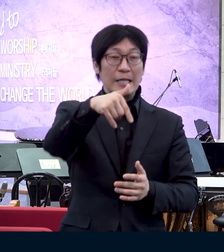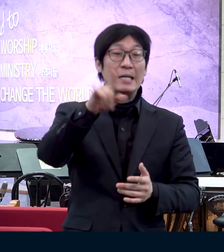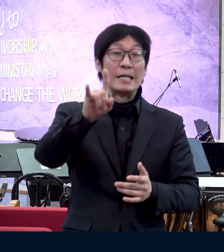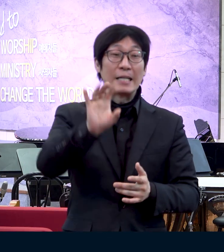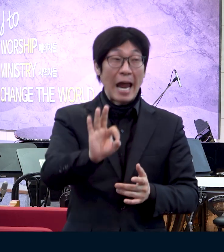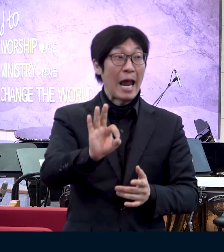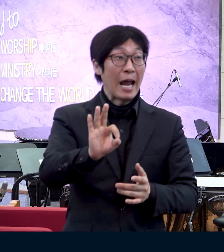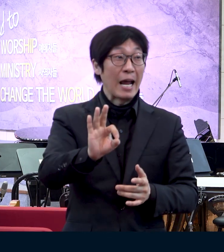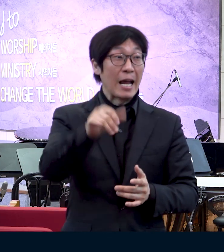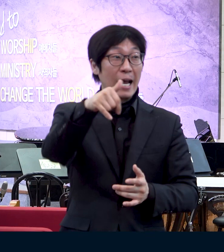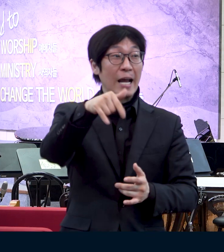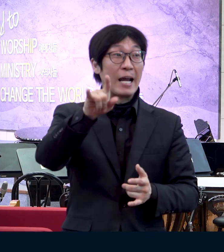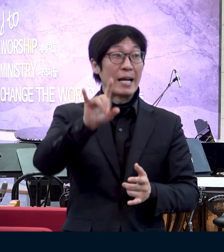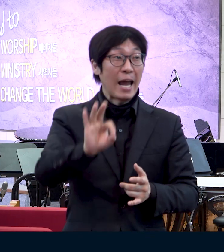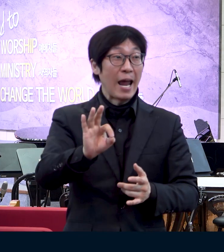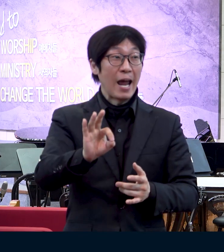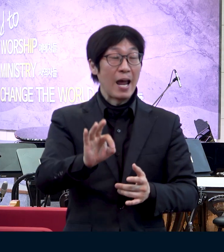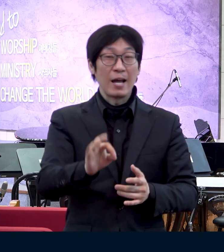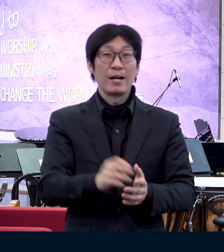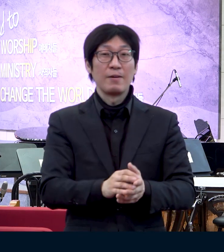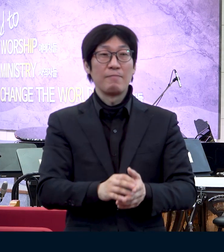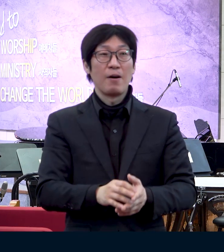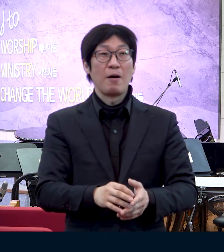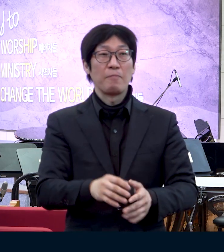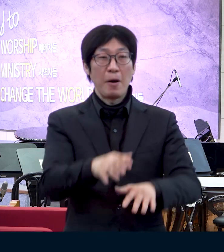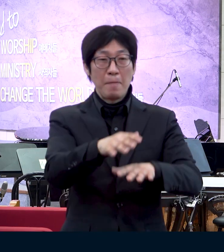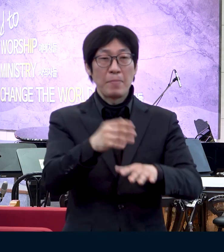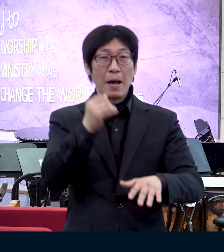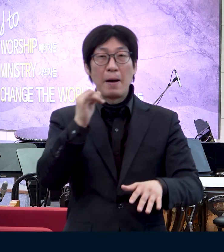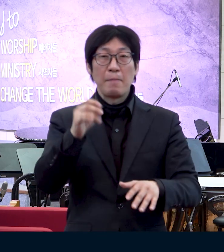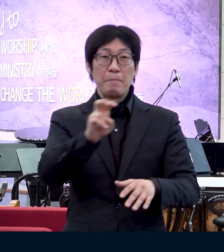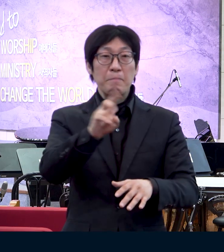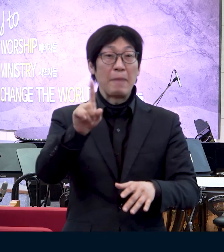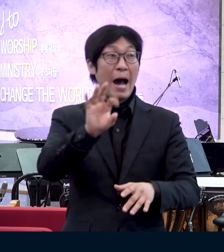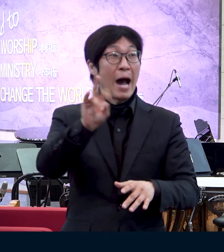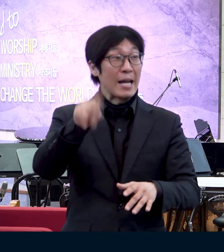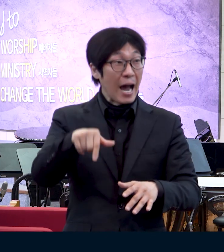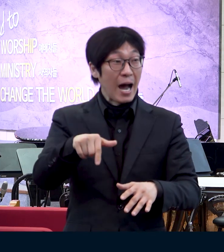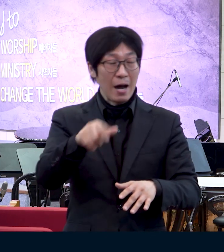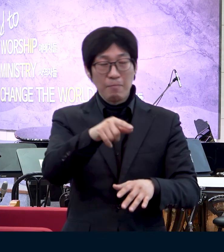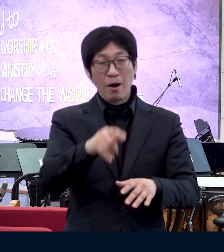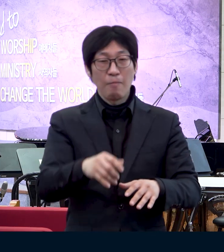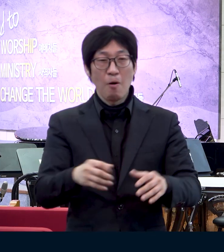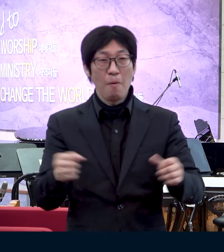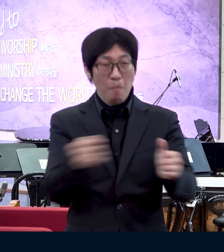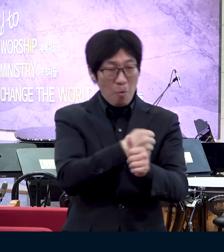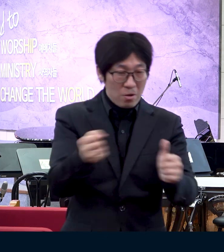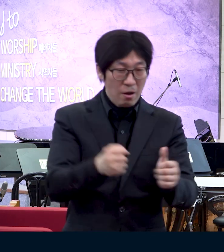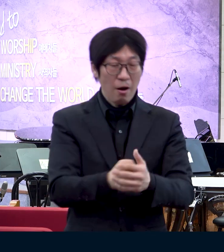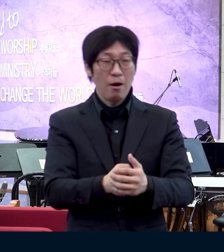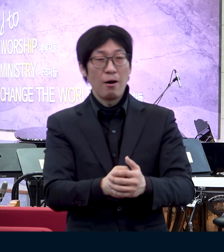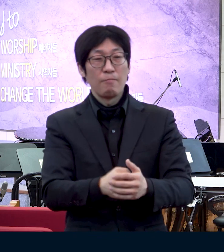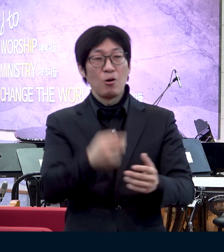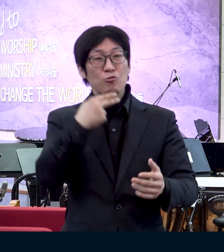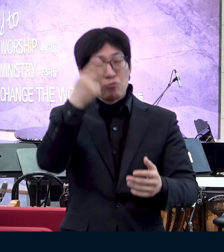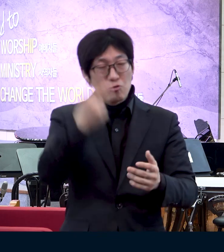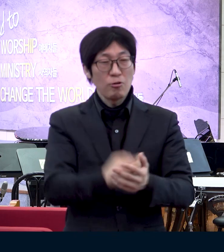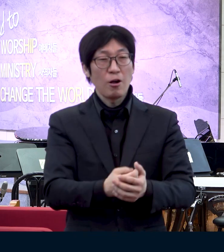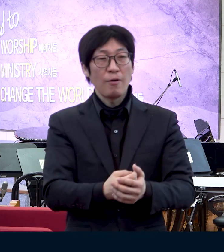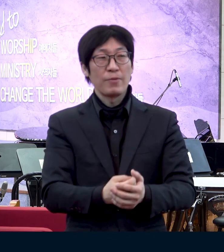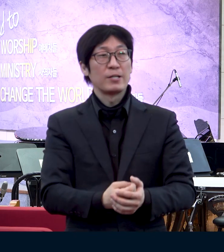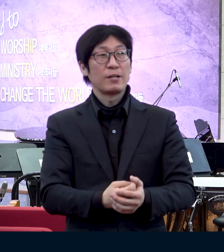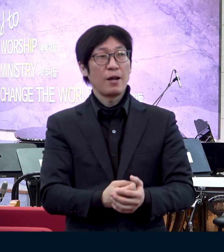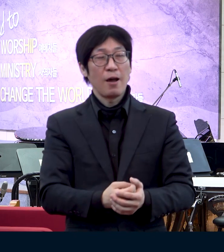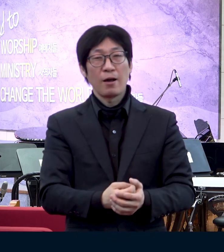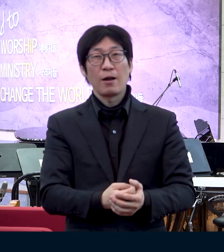그래가지고 깽단 들어가서 진짜 그야말로 술 그런 말할 것도 없고 폭력, 그다음에 마약, 뭐 할 거